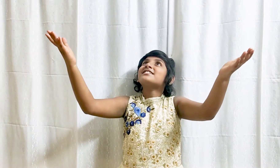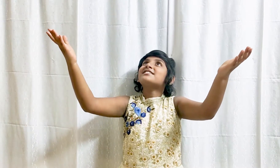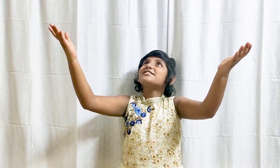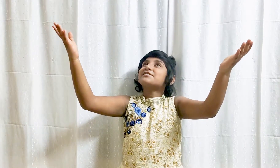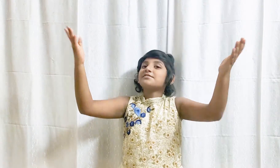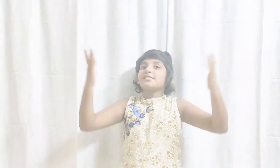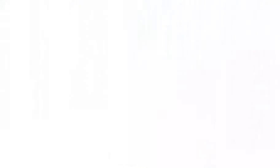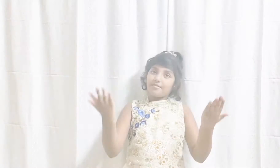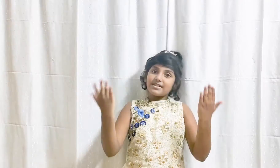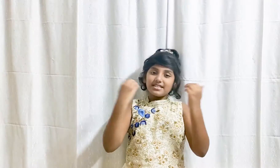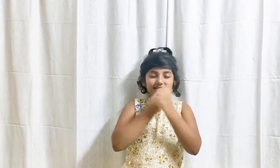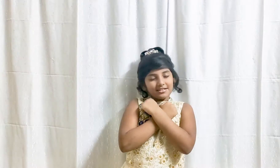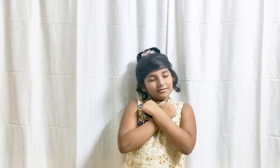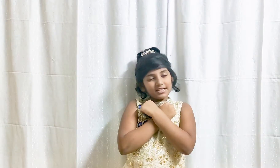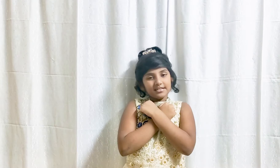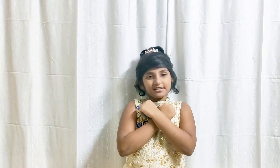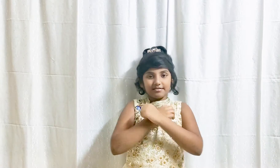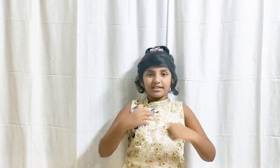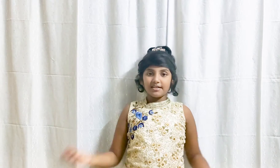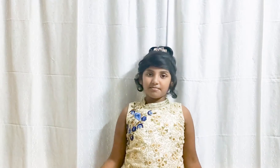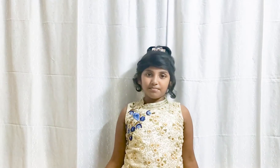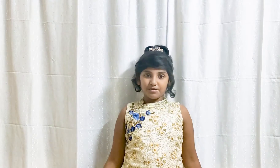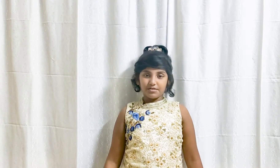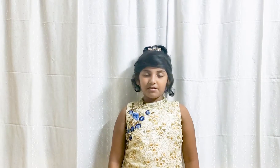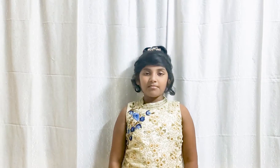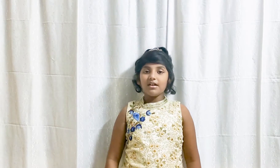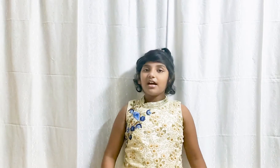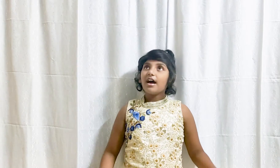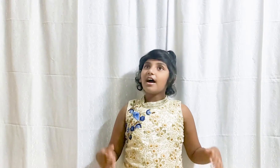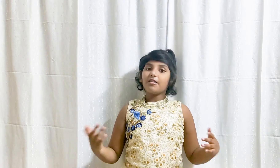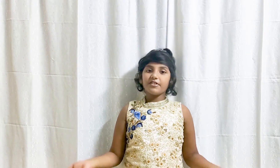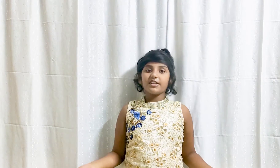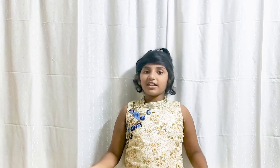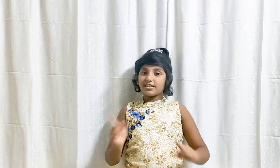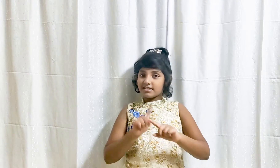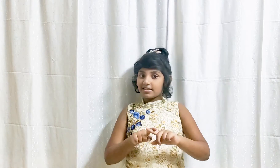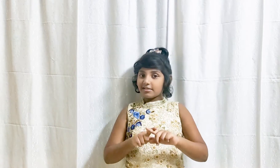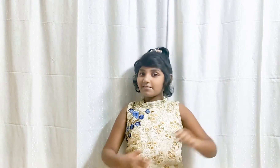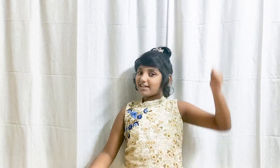இயேசு. அவர் சிலுவையில் தொங்கிய போதும் அவரை